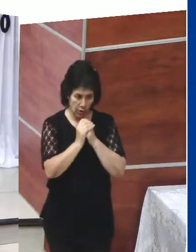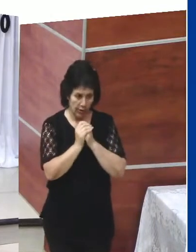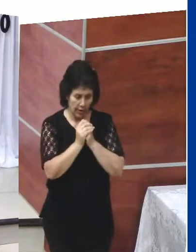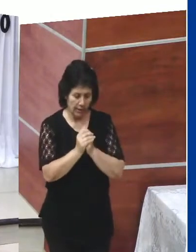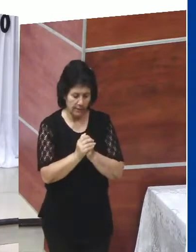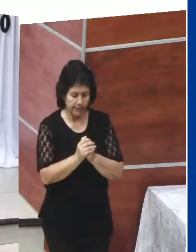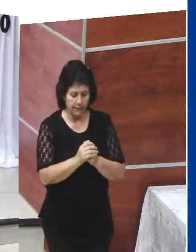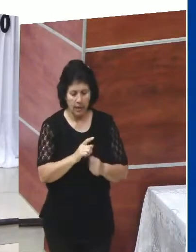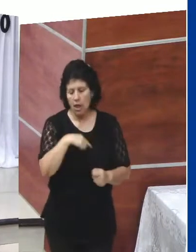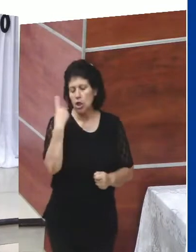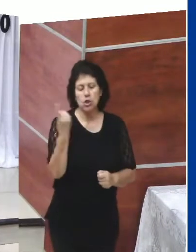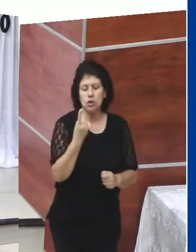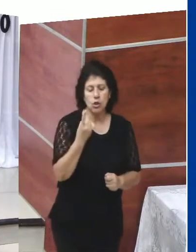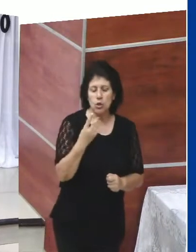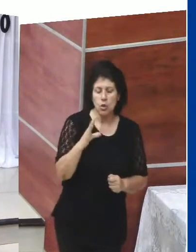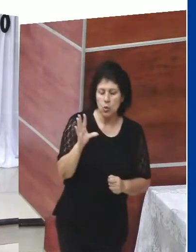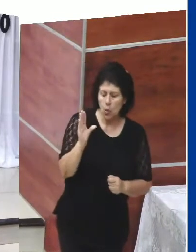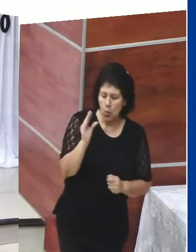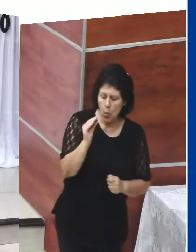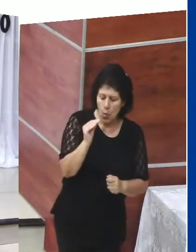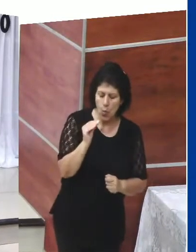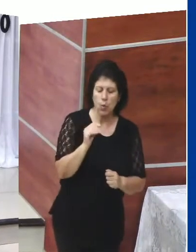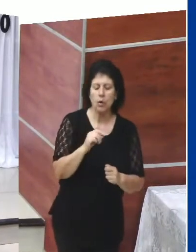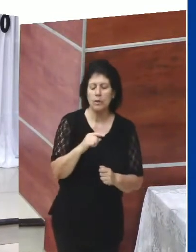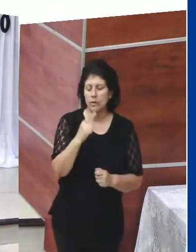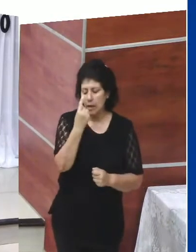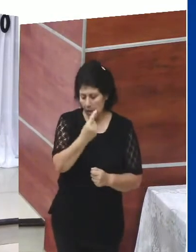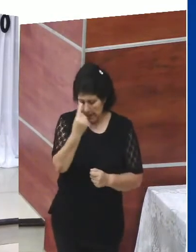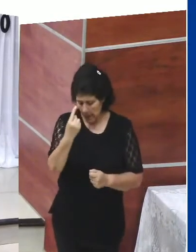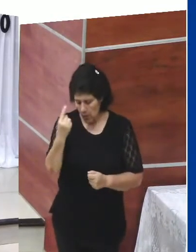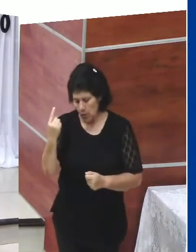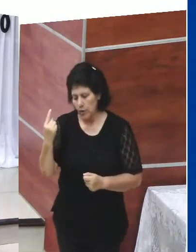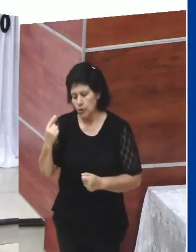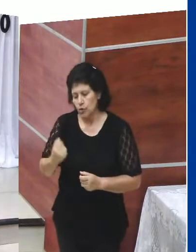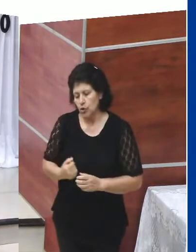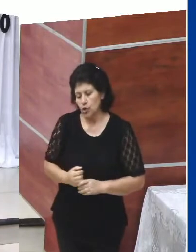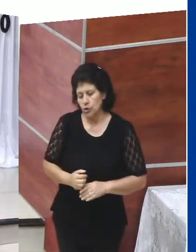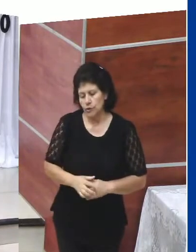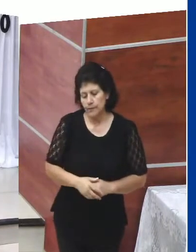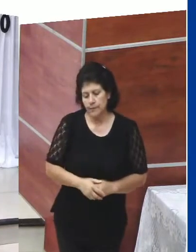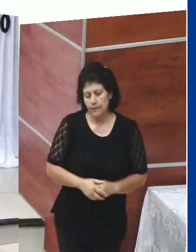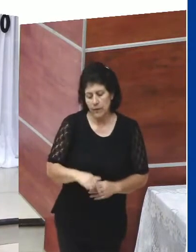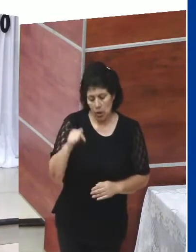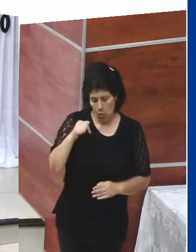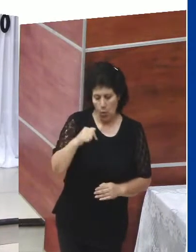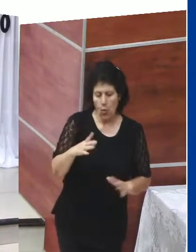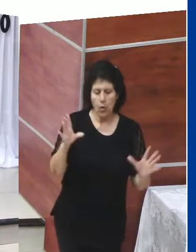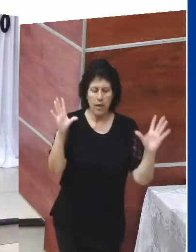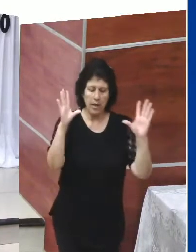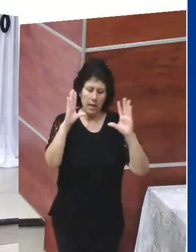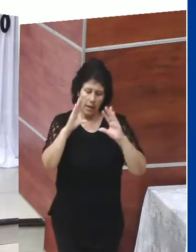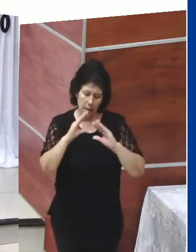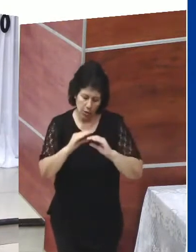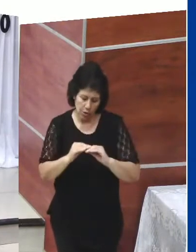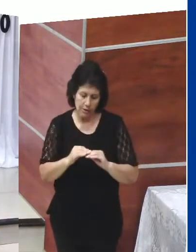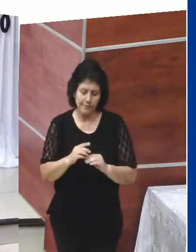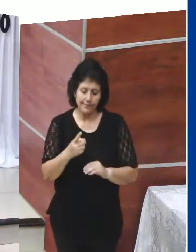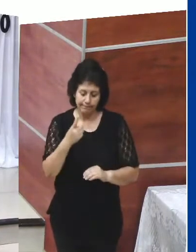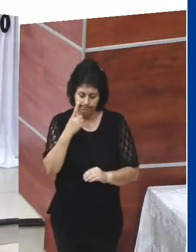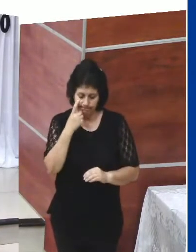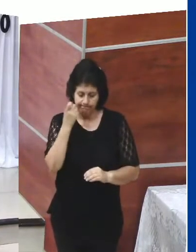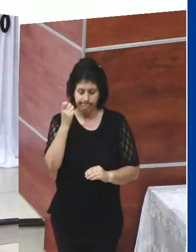como pueblo tuyo, cada uno de nosotros, esta noche hemos visto que tu